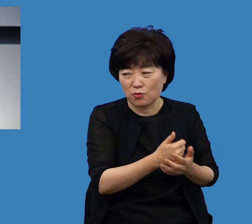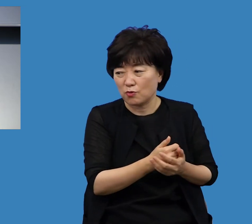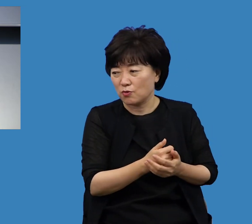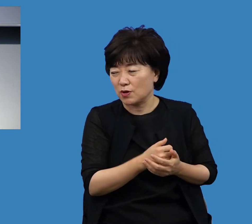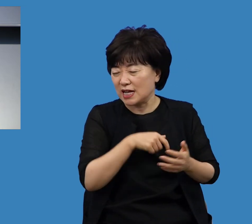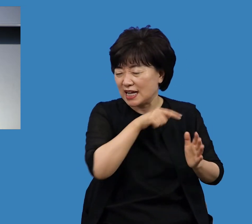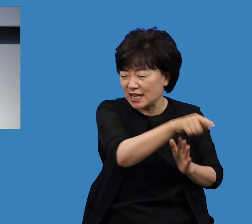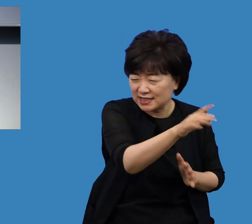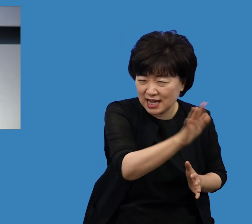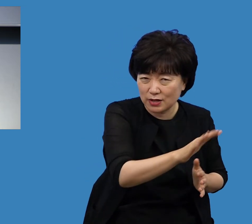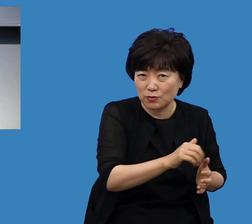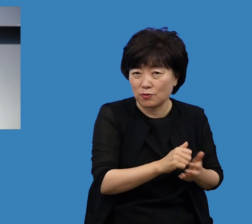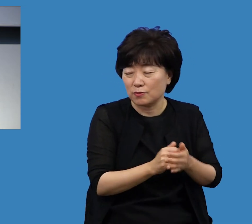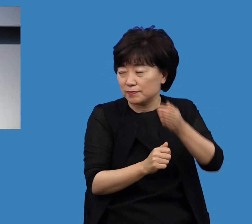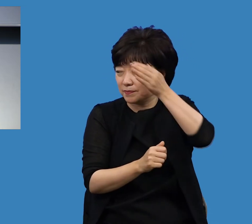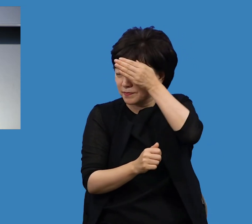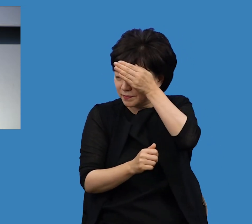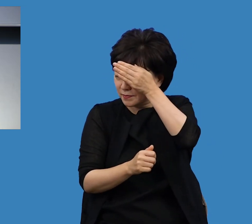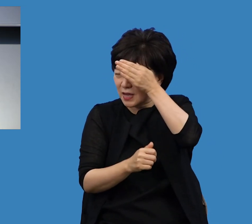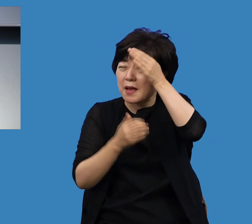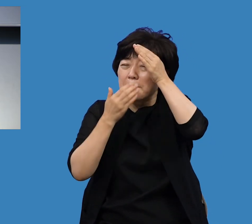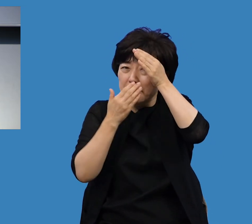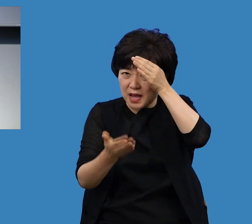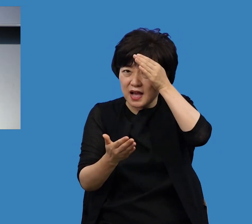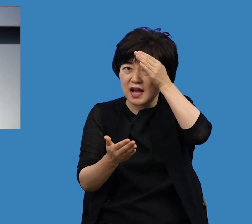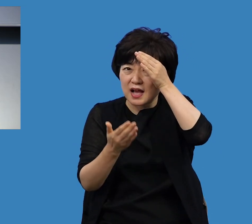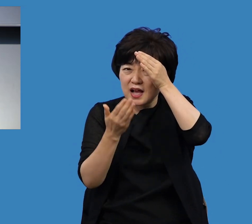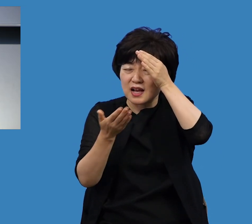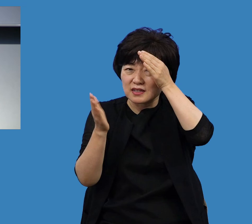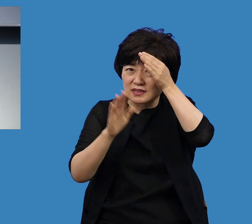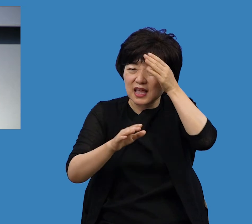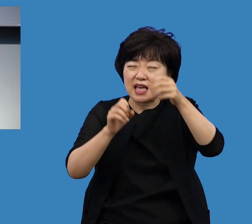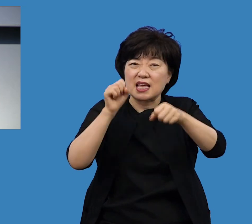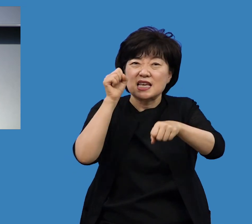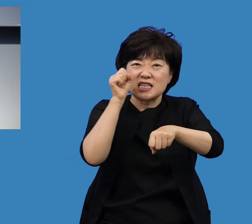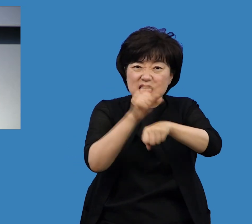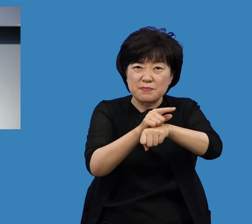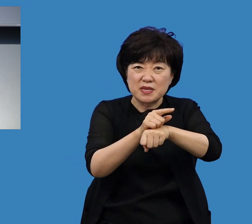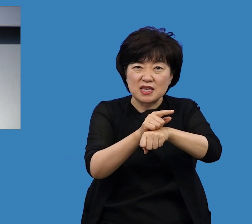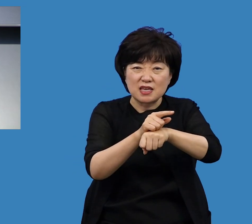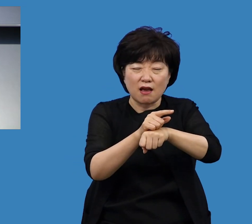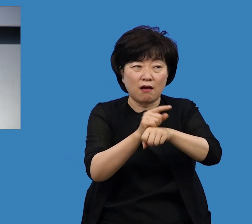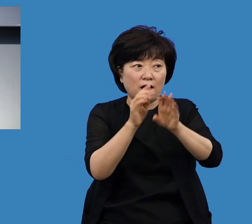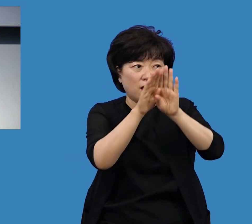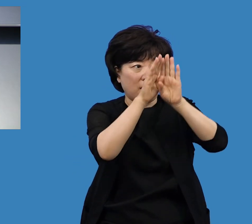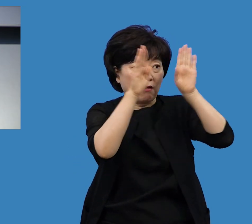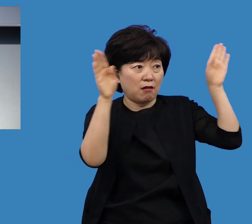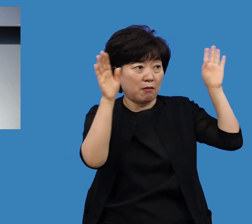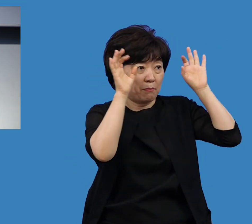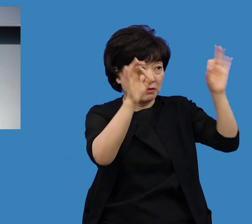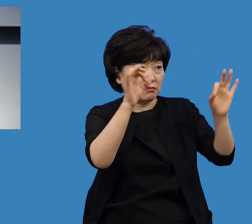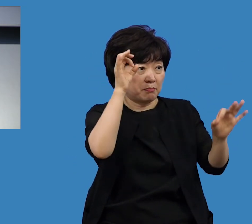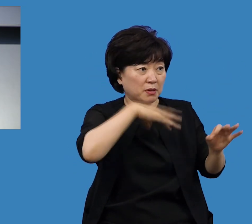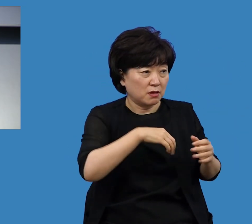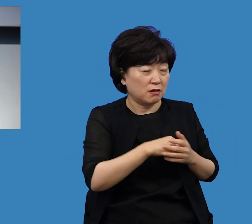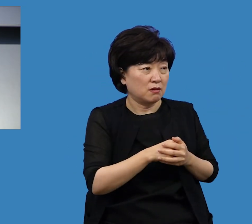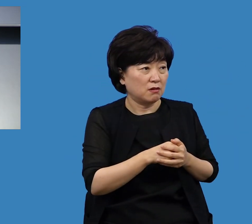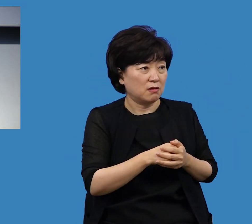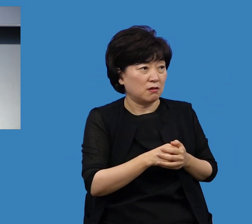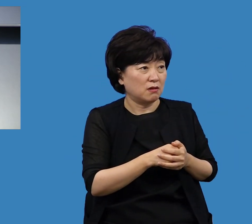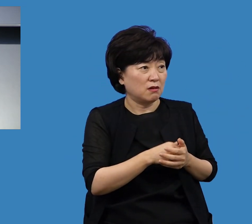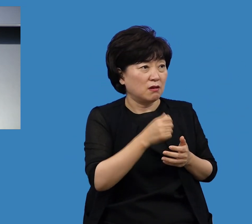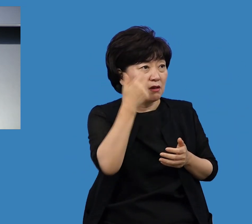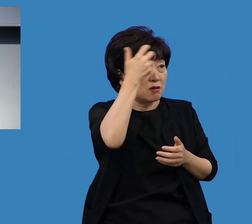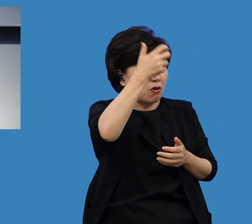있어요. 그런데 이미 거기에 노출이 됐고 이미 어쩔 수 없는 상황 가운데 영에 노출이